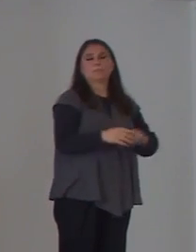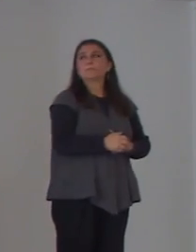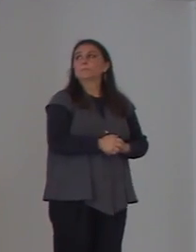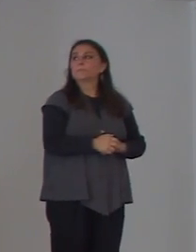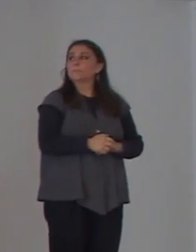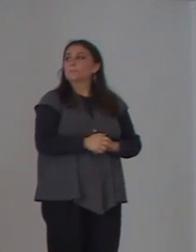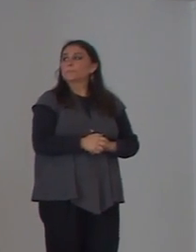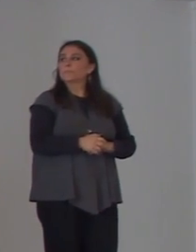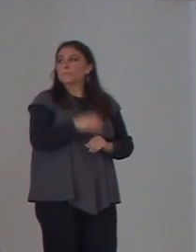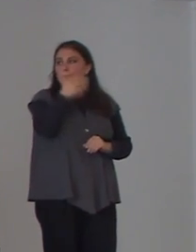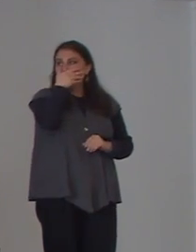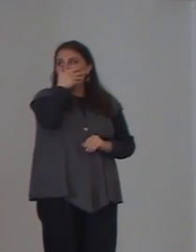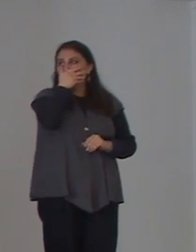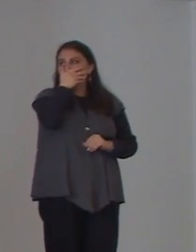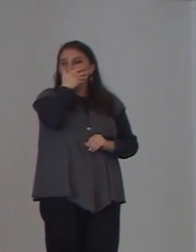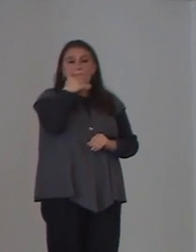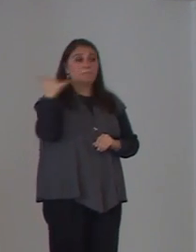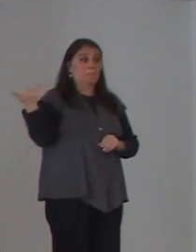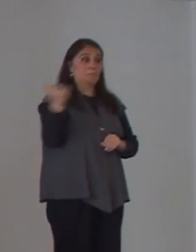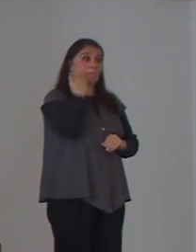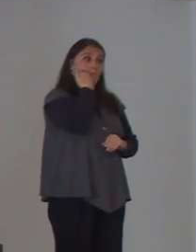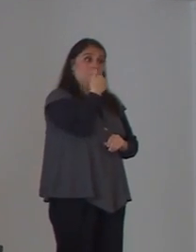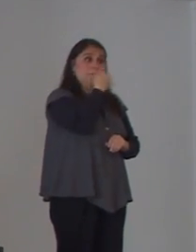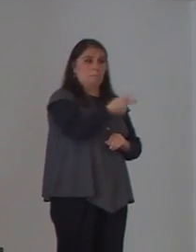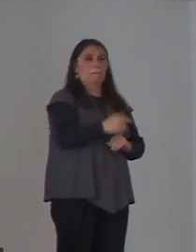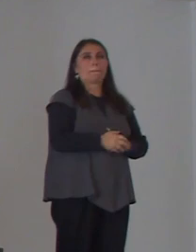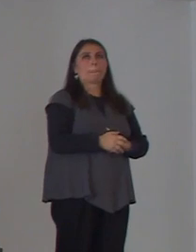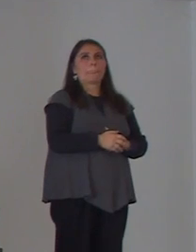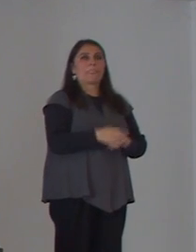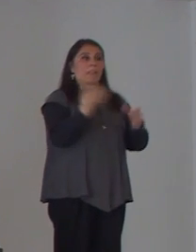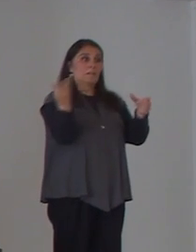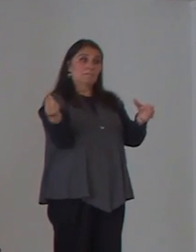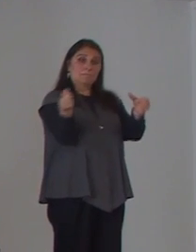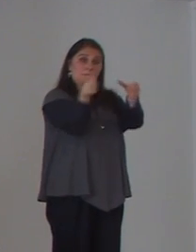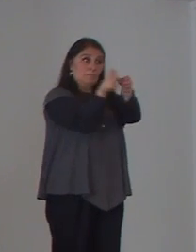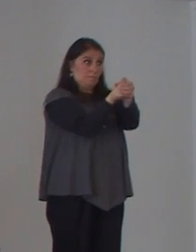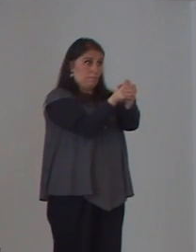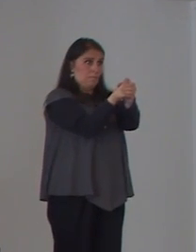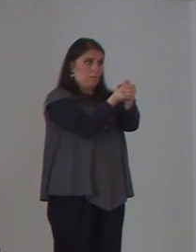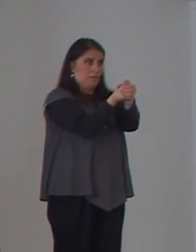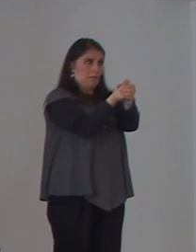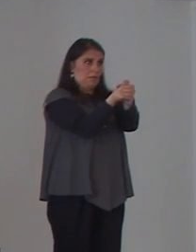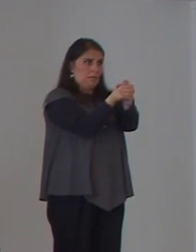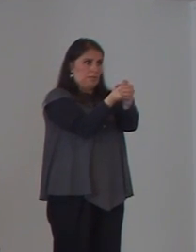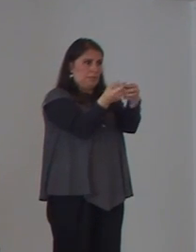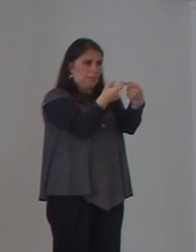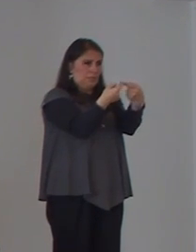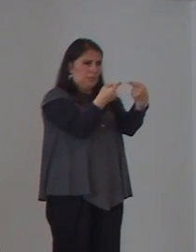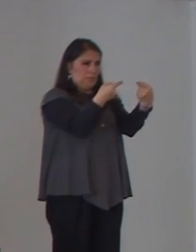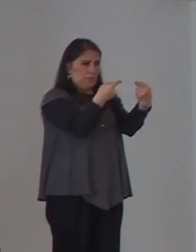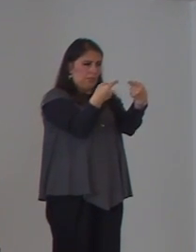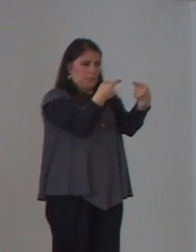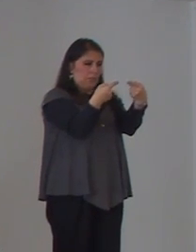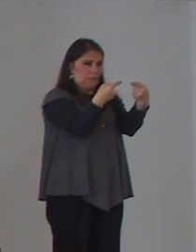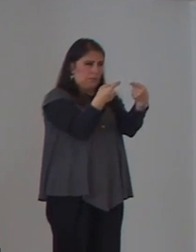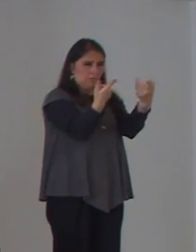Pues a nivel de inclusión hay como fuertes tensiones y más cuando hablamos